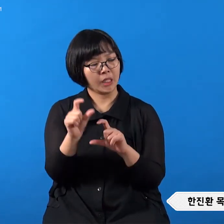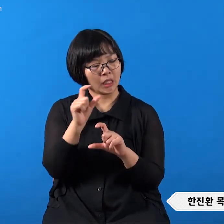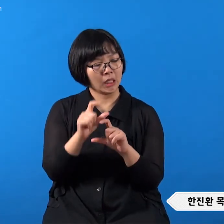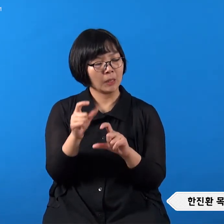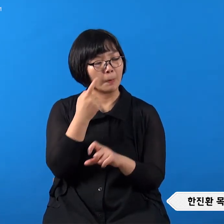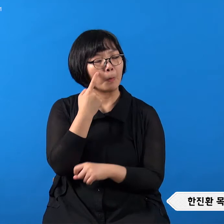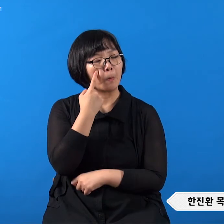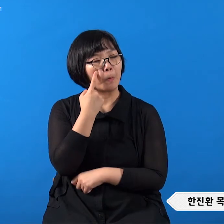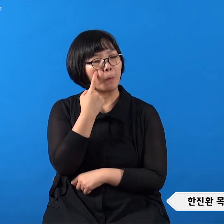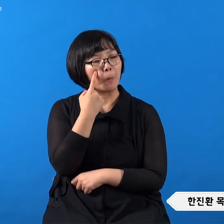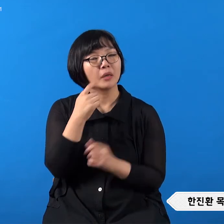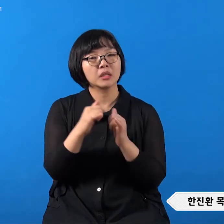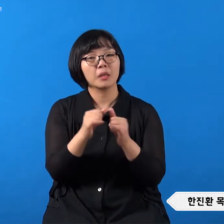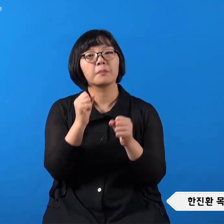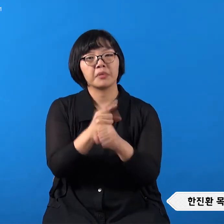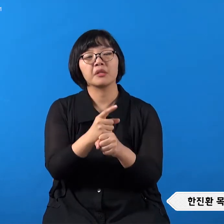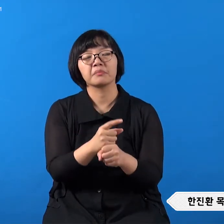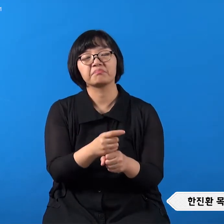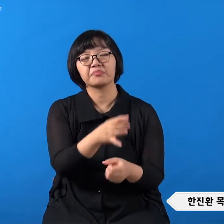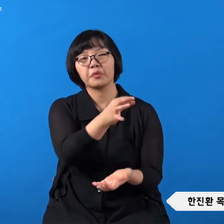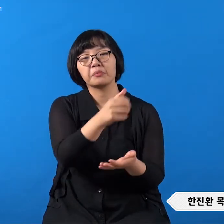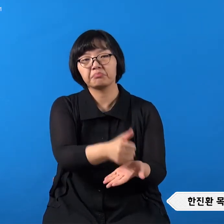벌써 넘어간 사람.